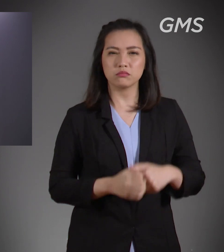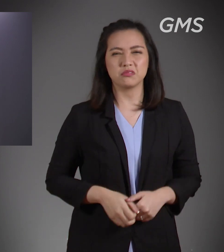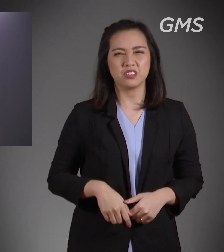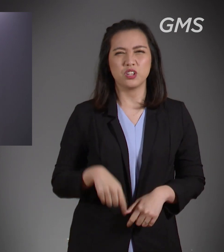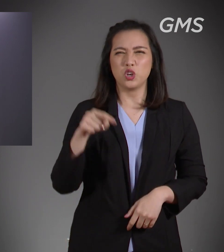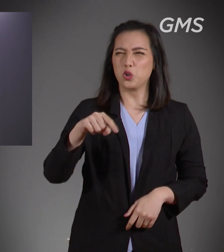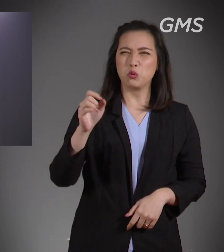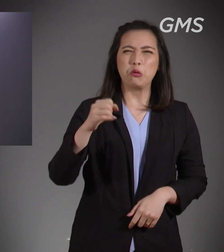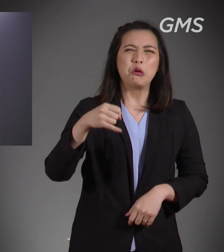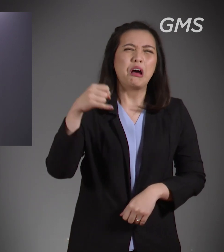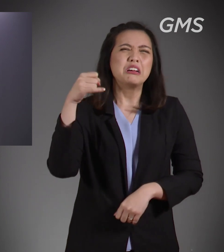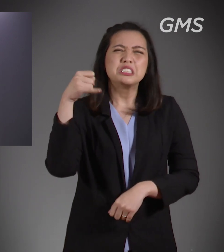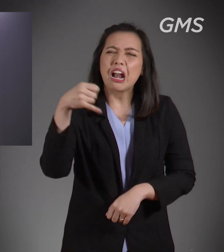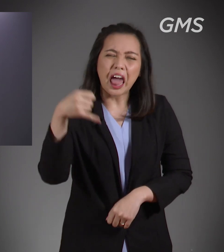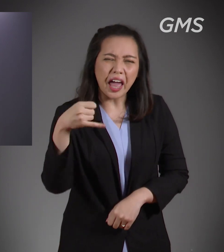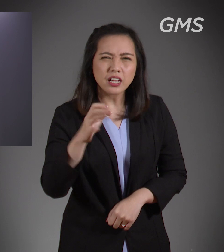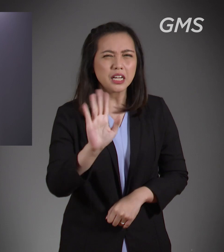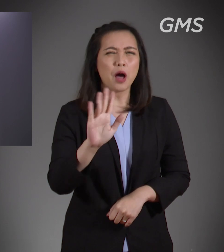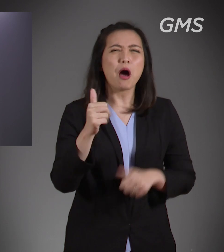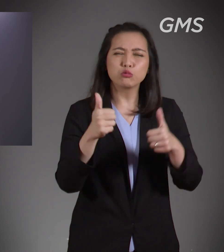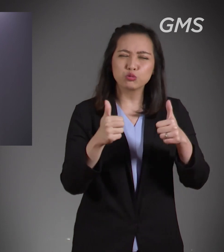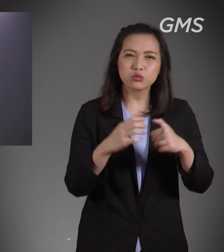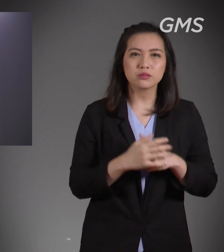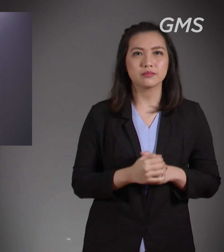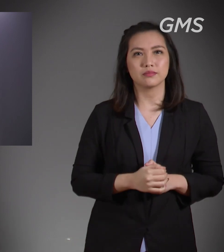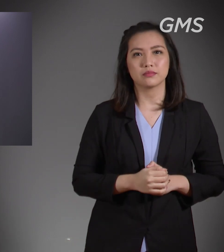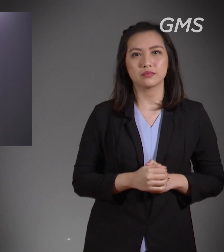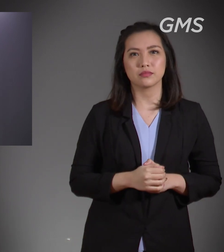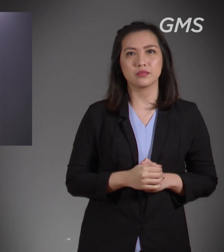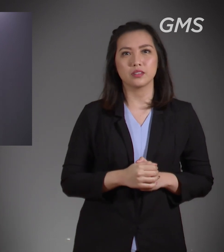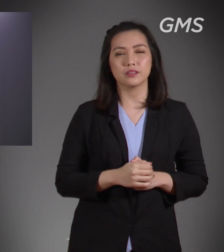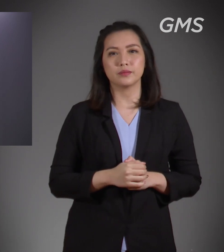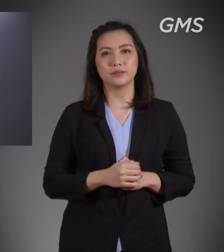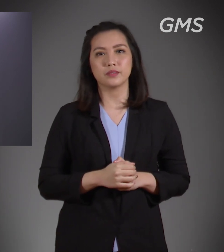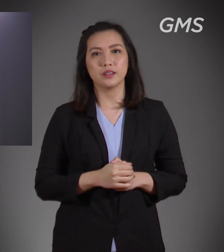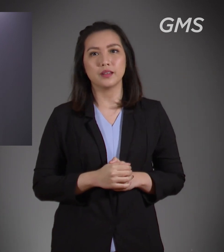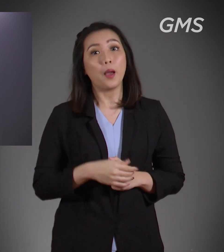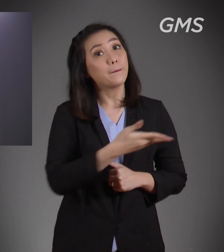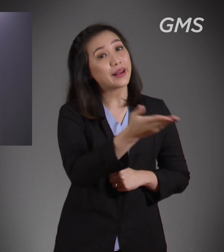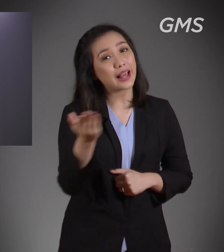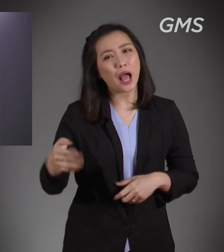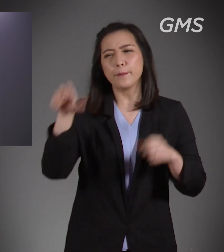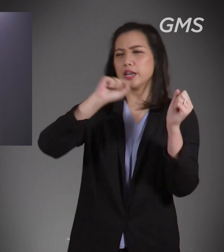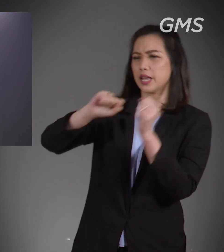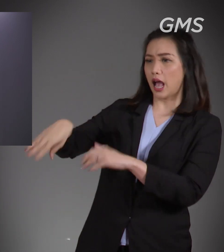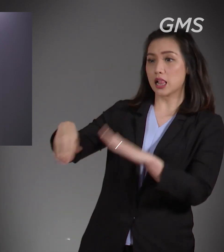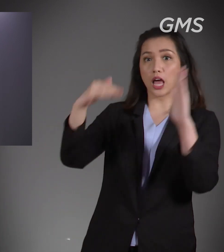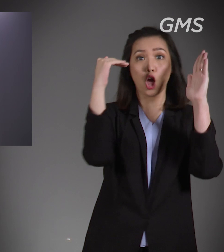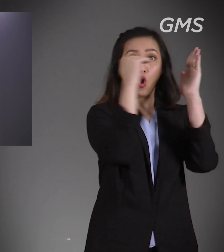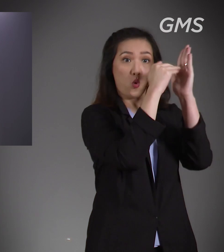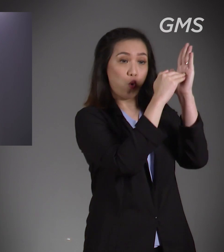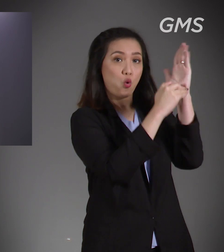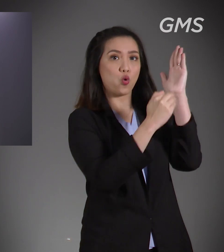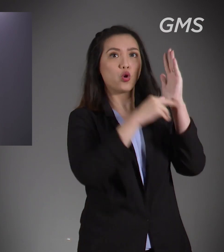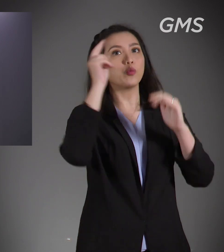Cucu Daud, Rehabeam ini meninggalkan hukum Tuhan. Beginilah